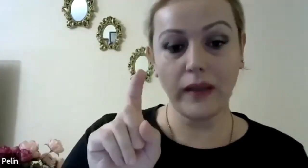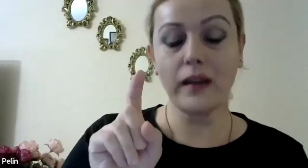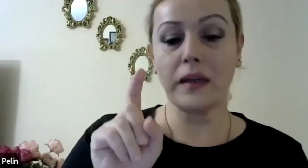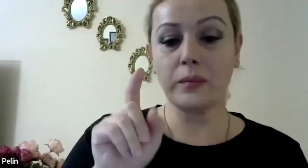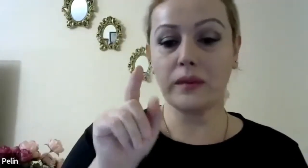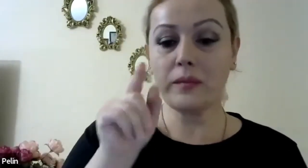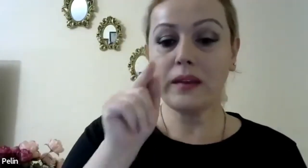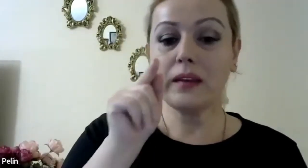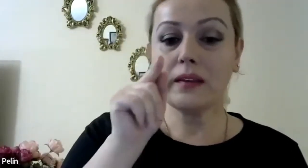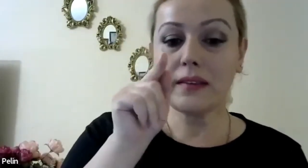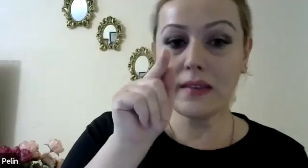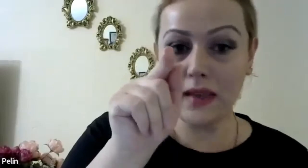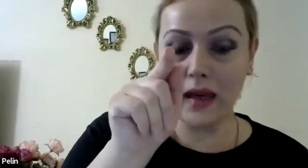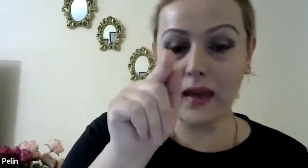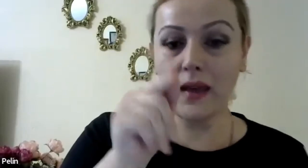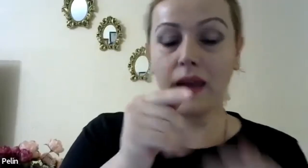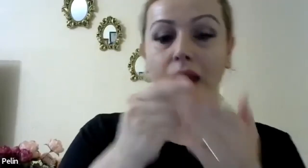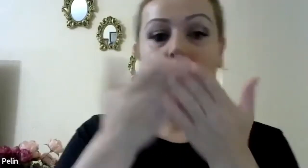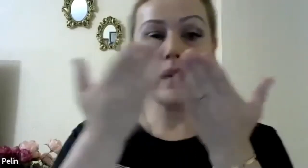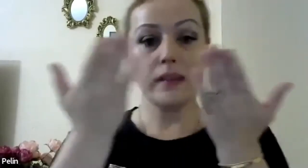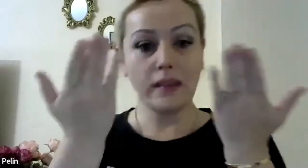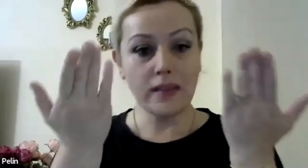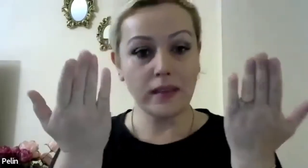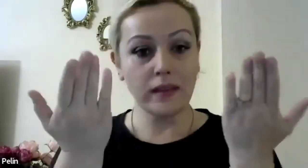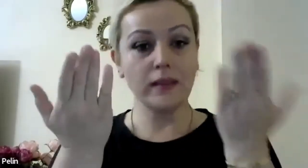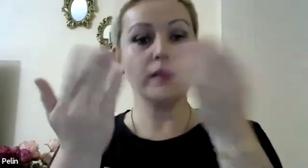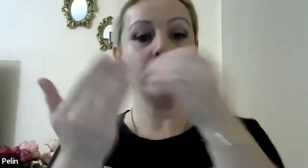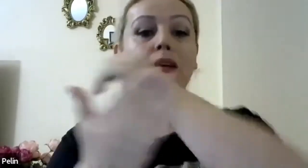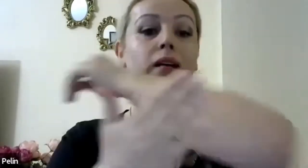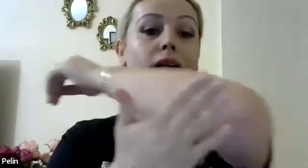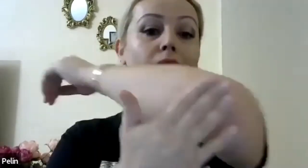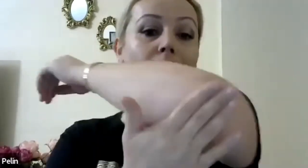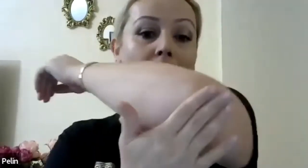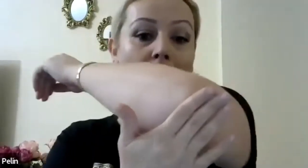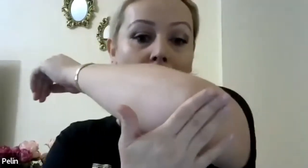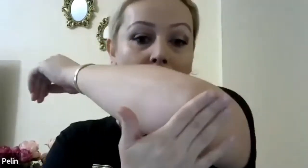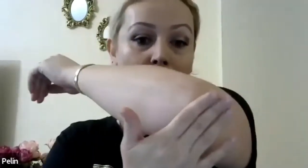Tekrar yapalım. Size nasıl yardımcı